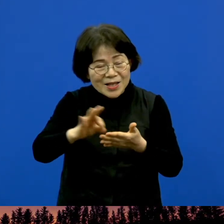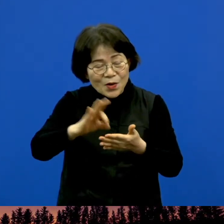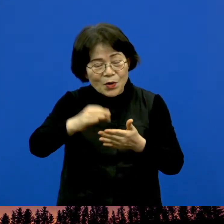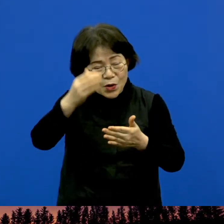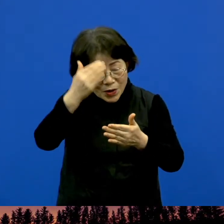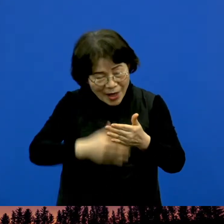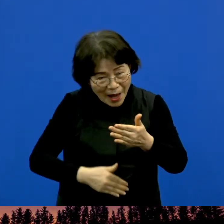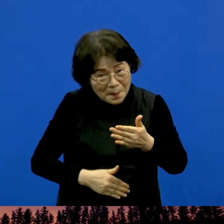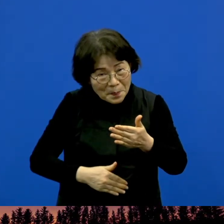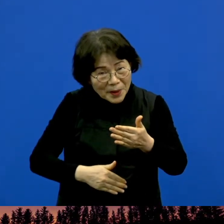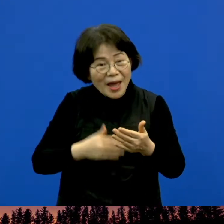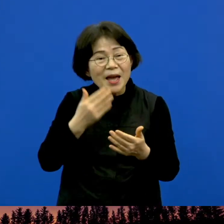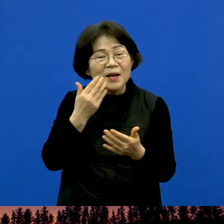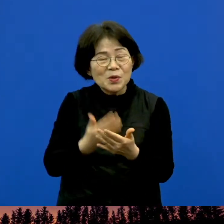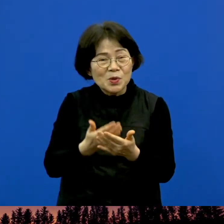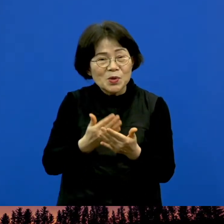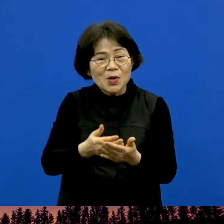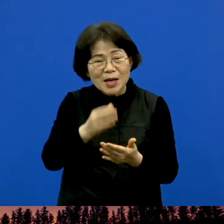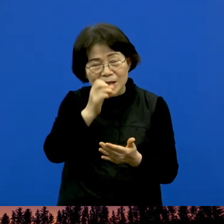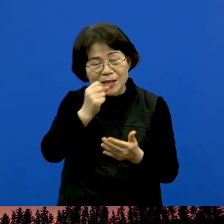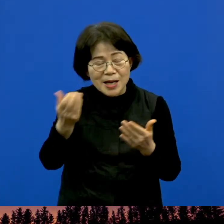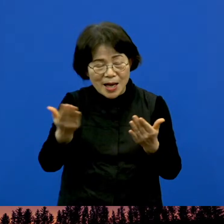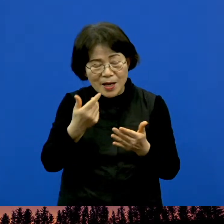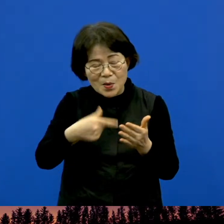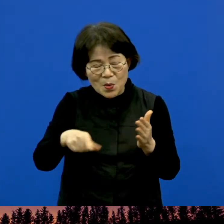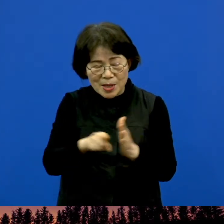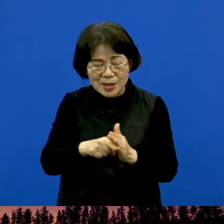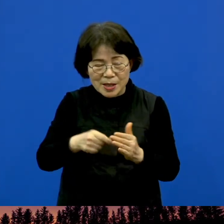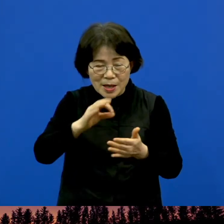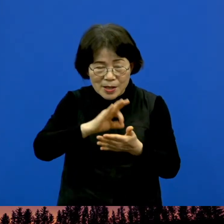역사예요. 하나님의 선한 일을 위하여 쓰고도 남는 역사예요.